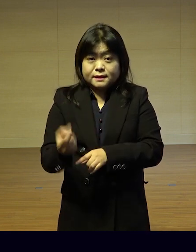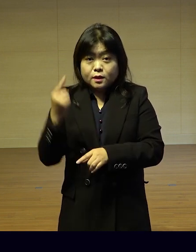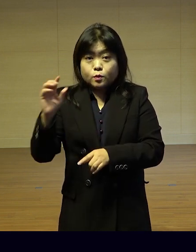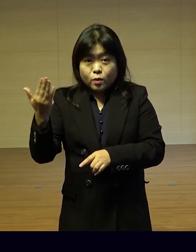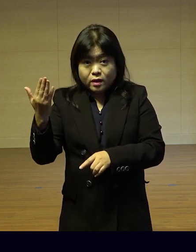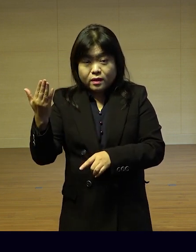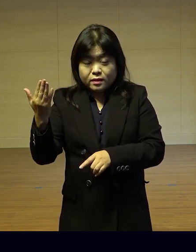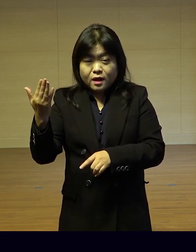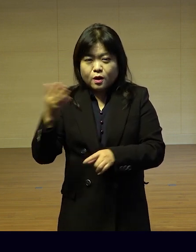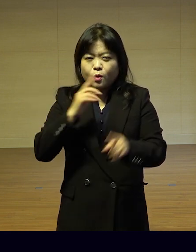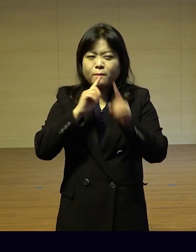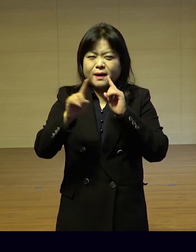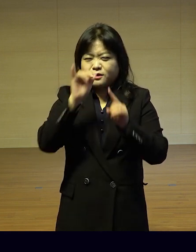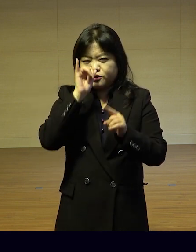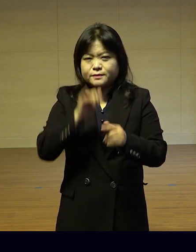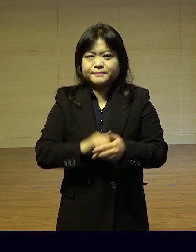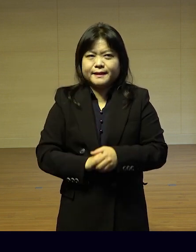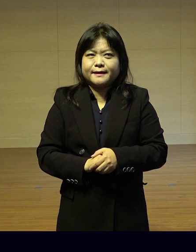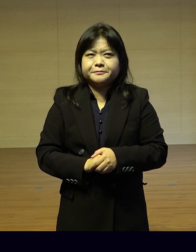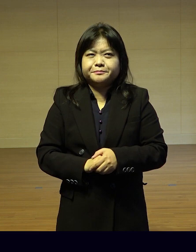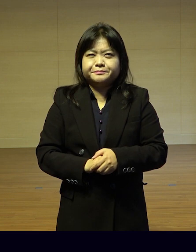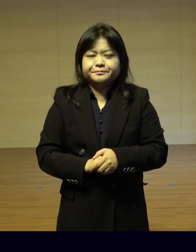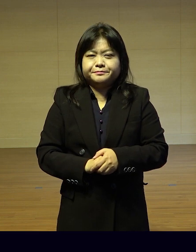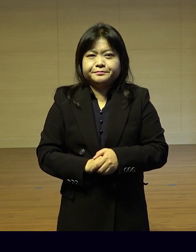지향되어 있다고 보통 이야기를 합니다.